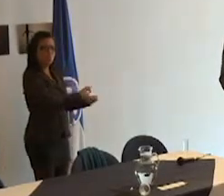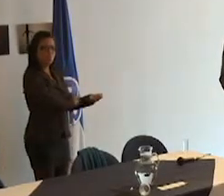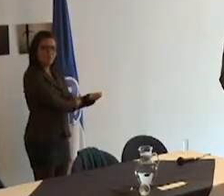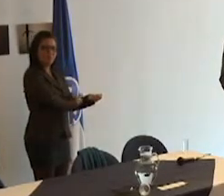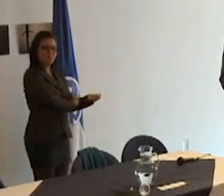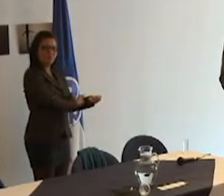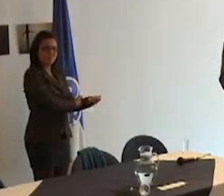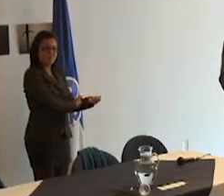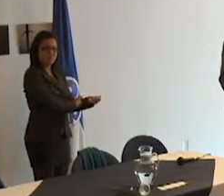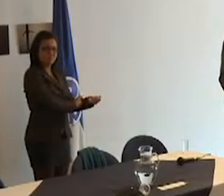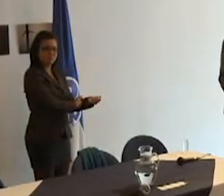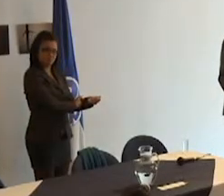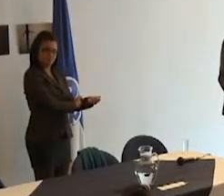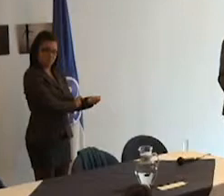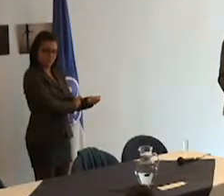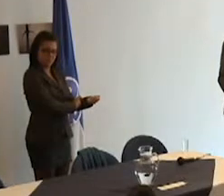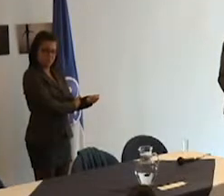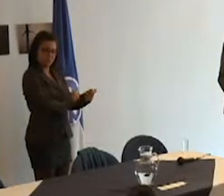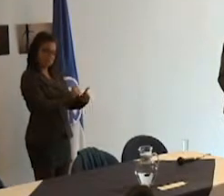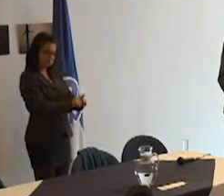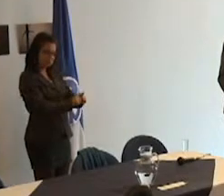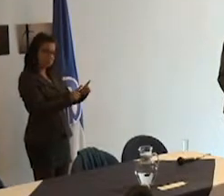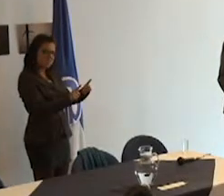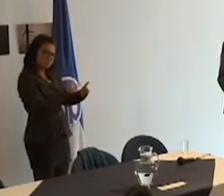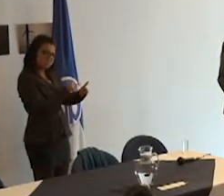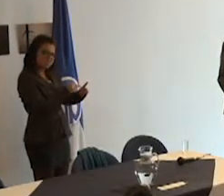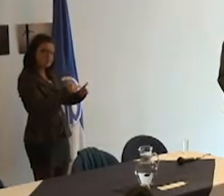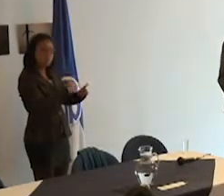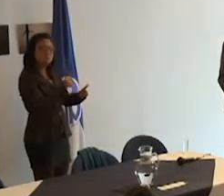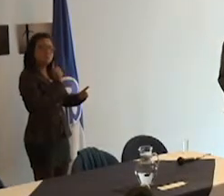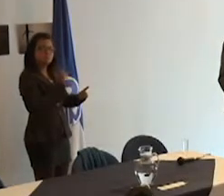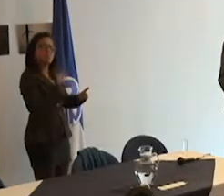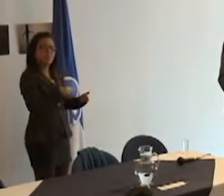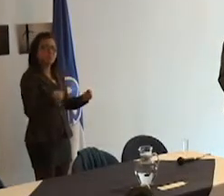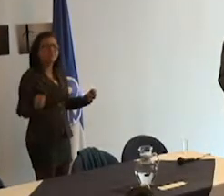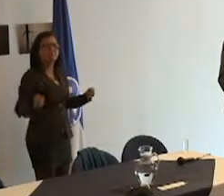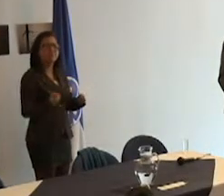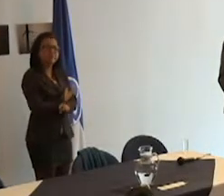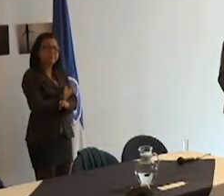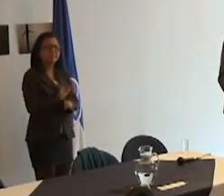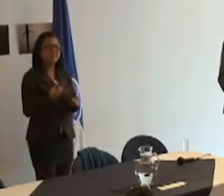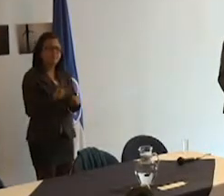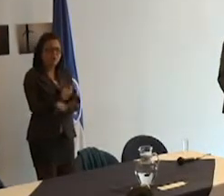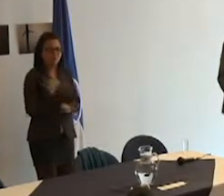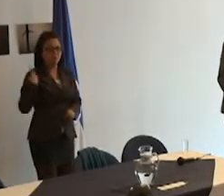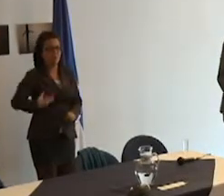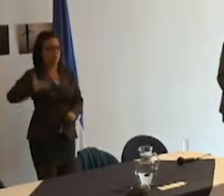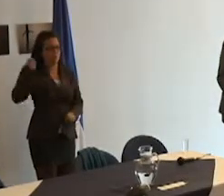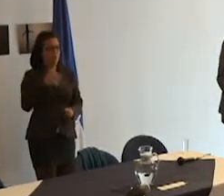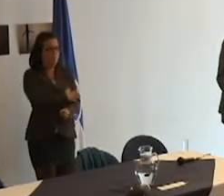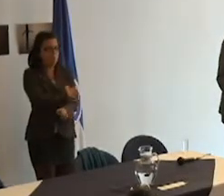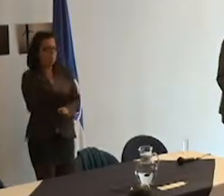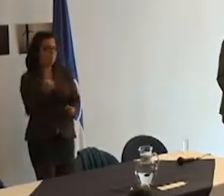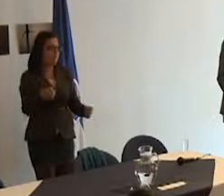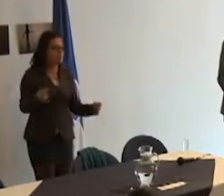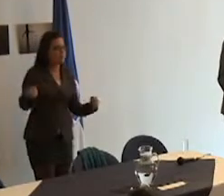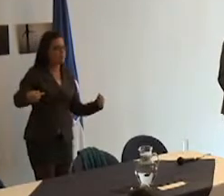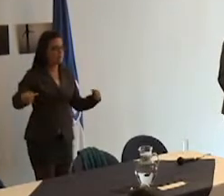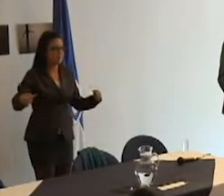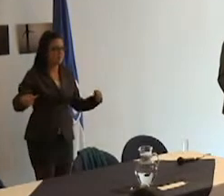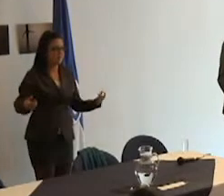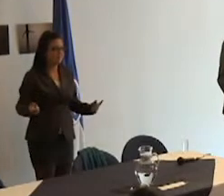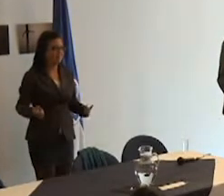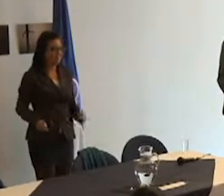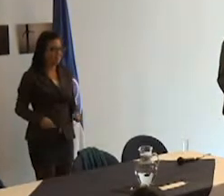racial y no en un fenómeno de una violenta historia de poder. En el otro punto del espectro está